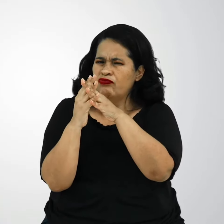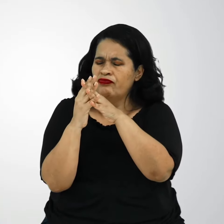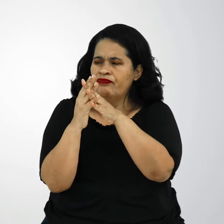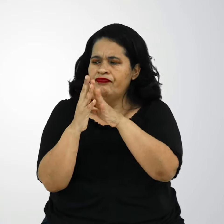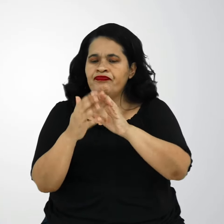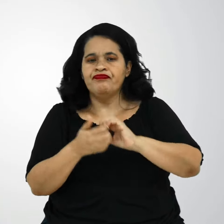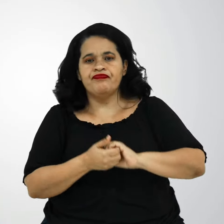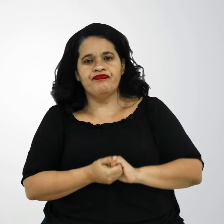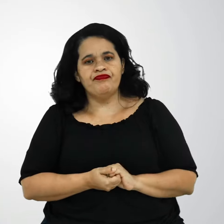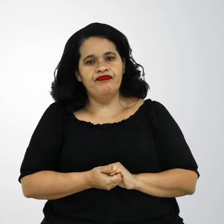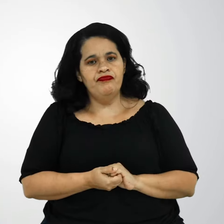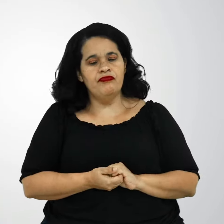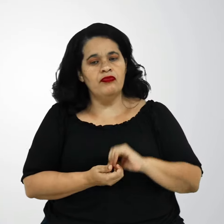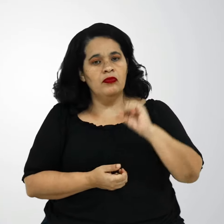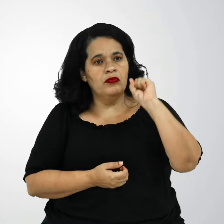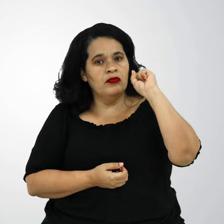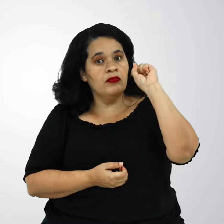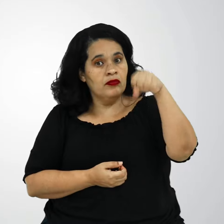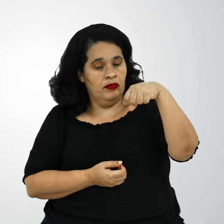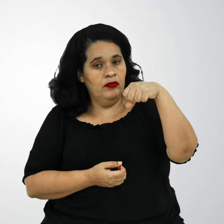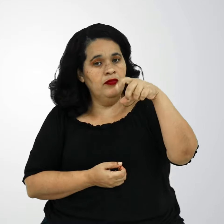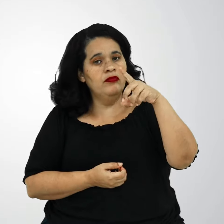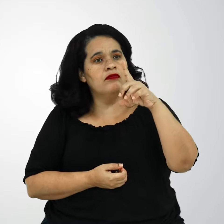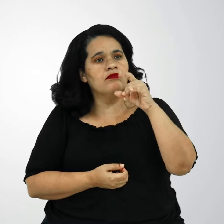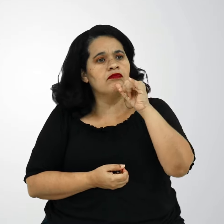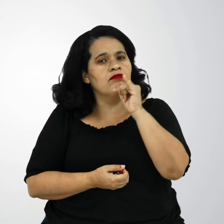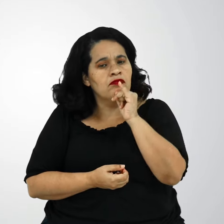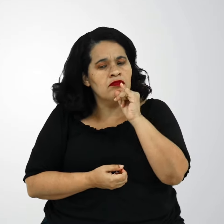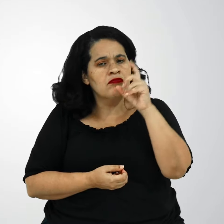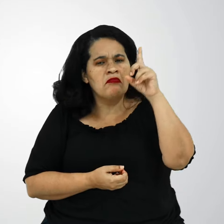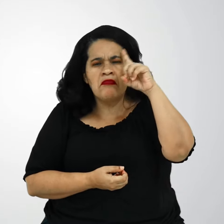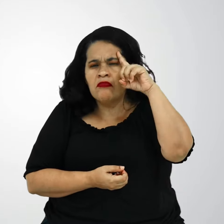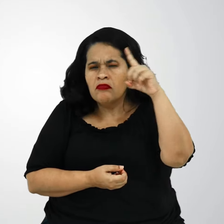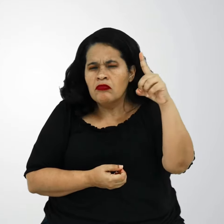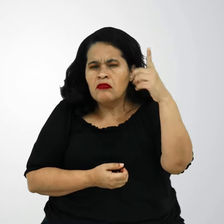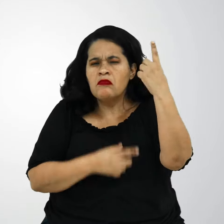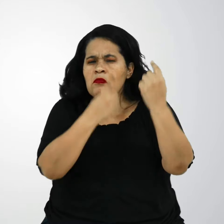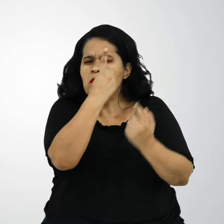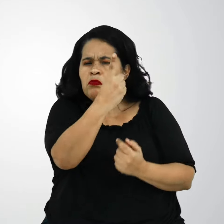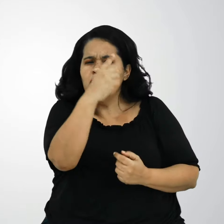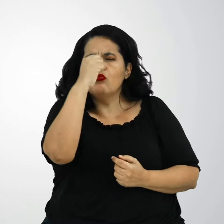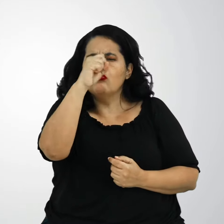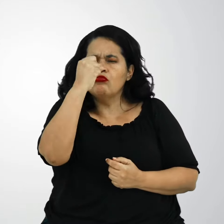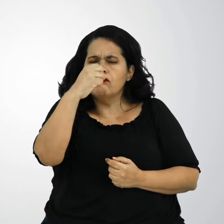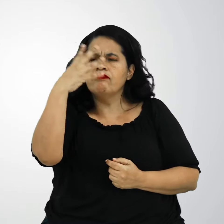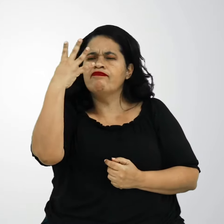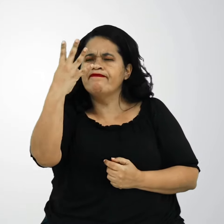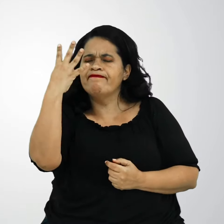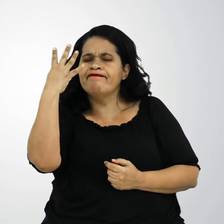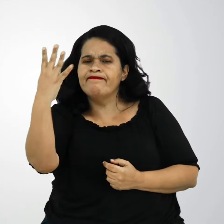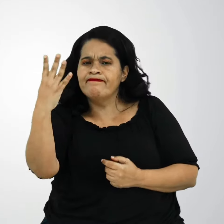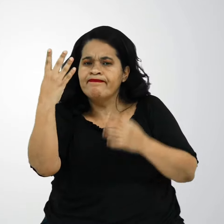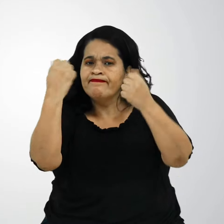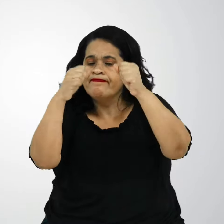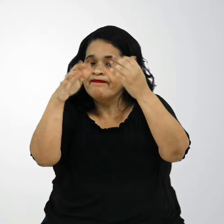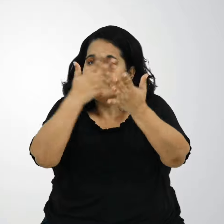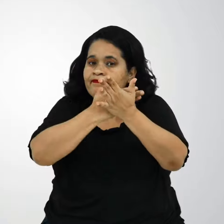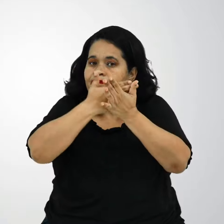assim, para dar a data de 1844, tem que começar no